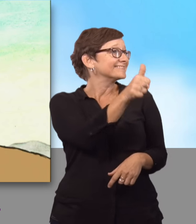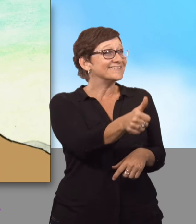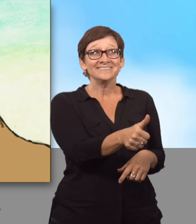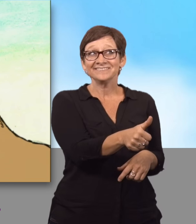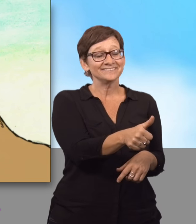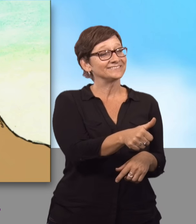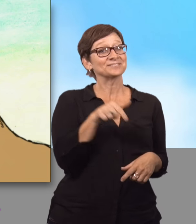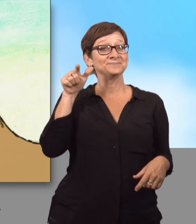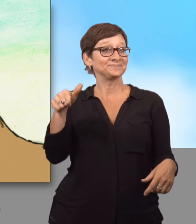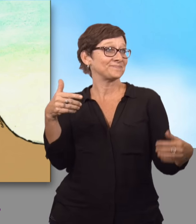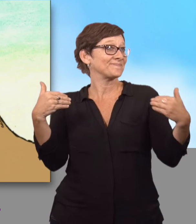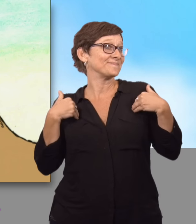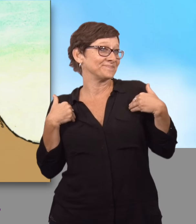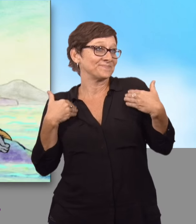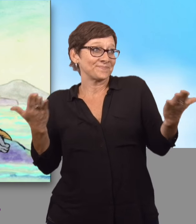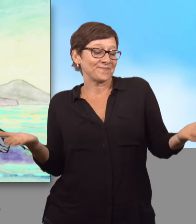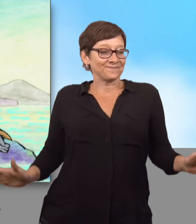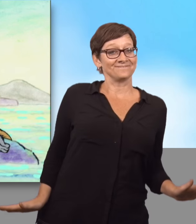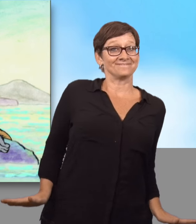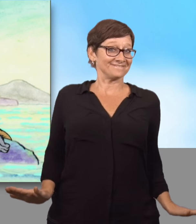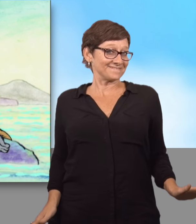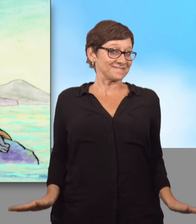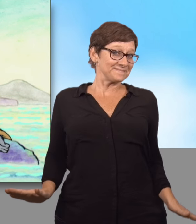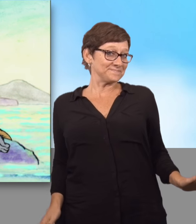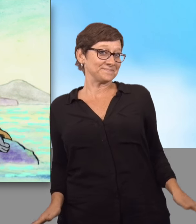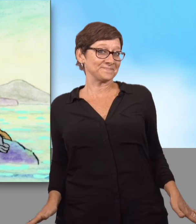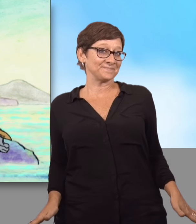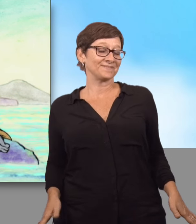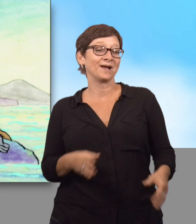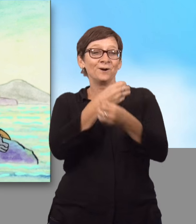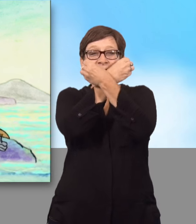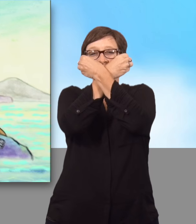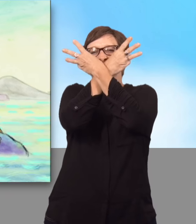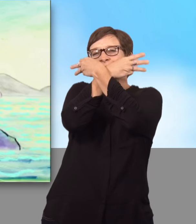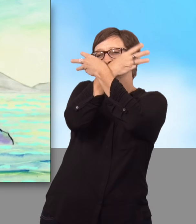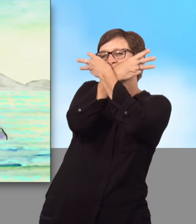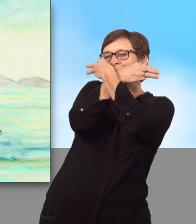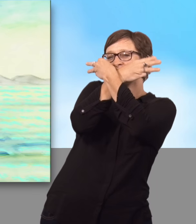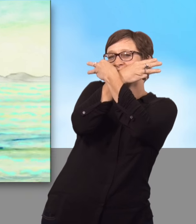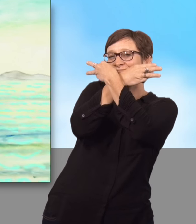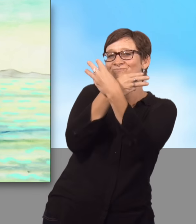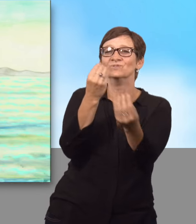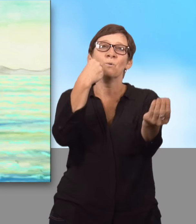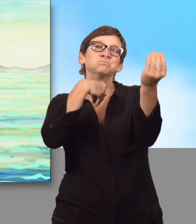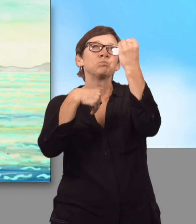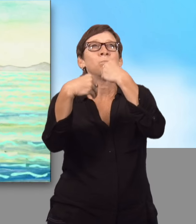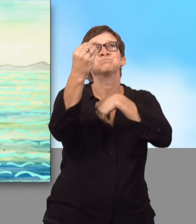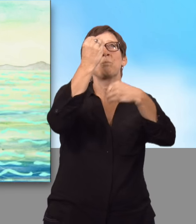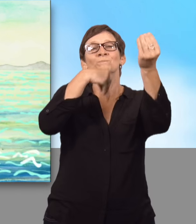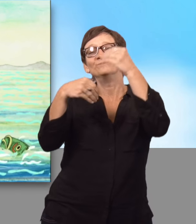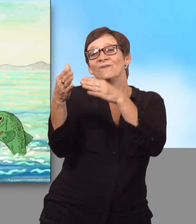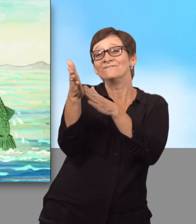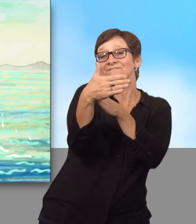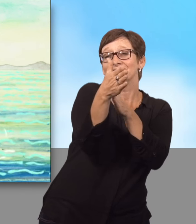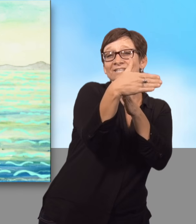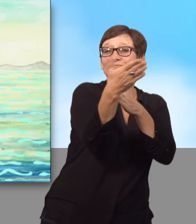Lucero muy ligero. Tiene aletas, bigotes y come pescado cada día.